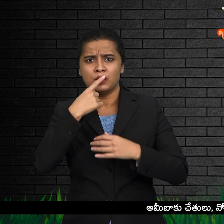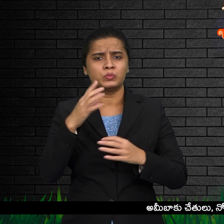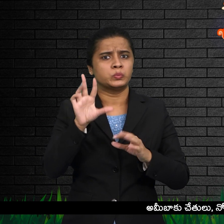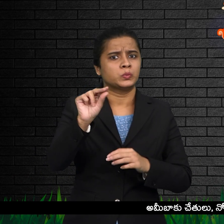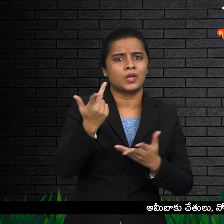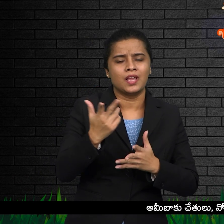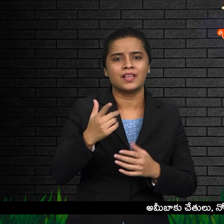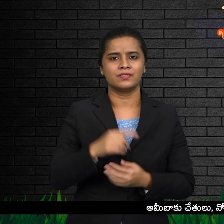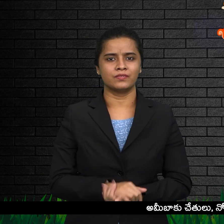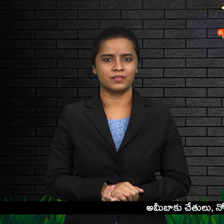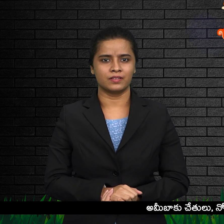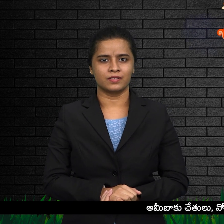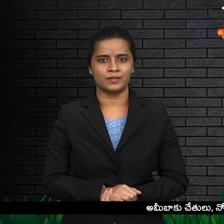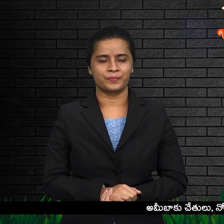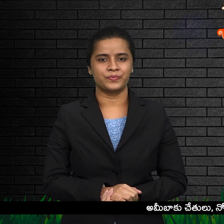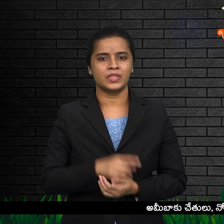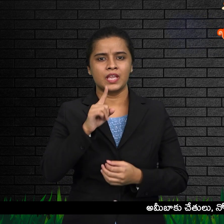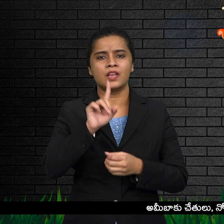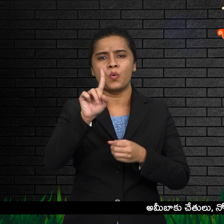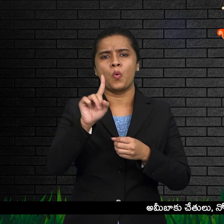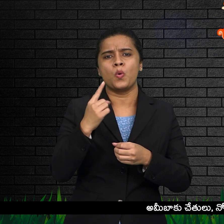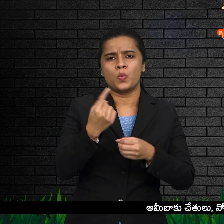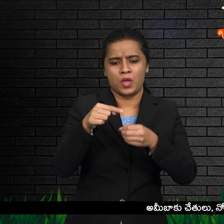అమీబాకు చేతులు, నోరు వంటి అవయవాలు ఉండవు.